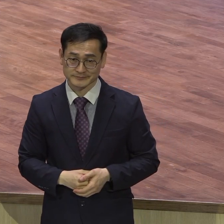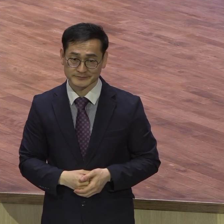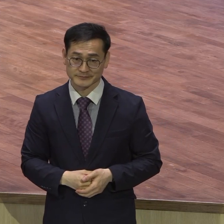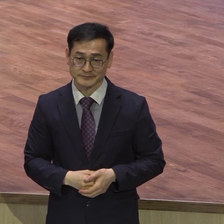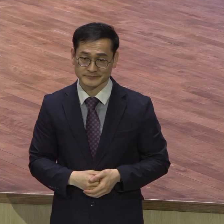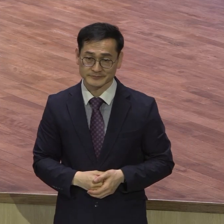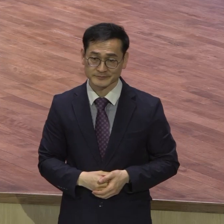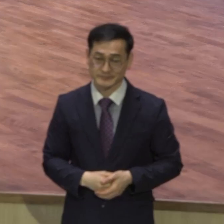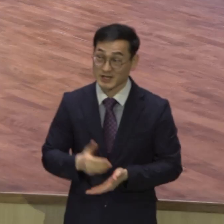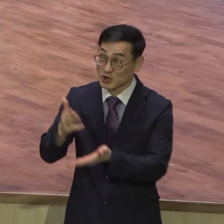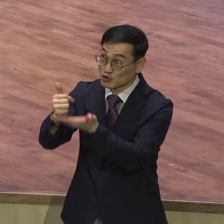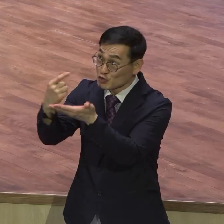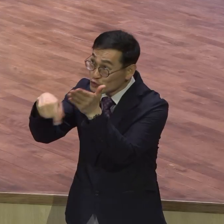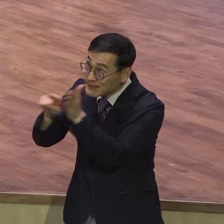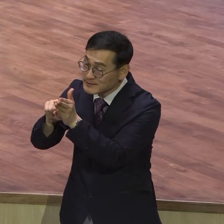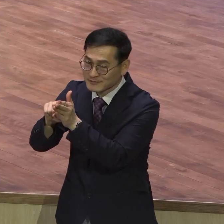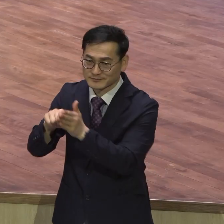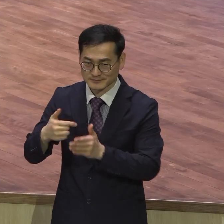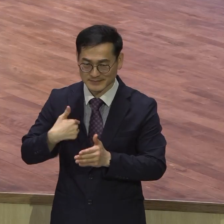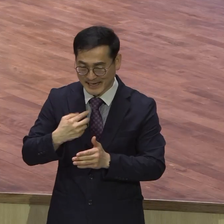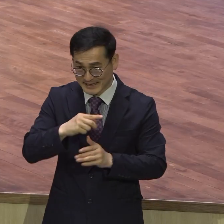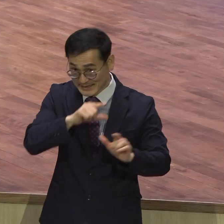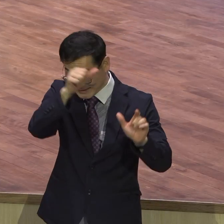모든 거 다 주를 위해서 살겠다는 거 아니에요.